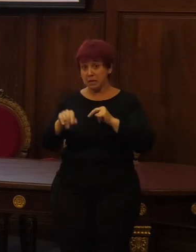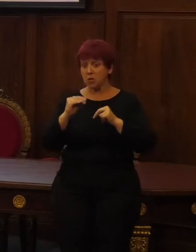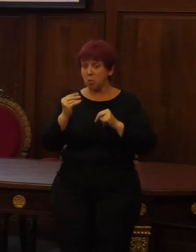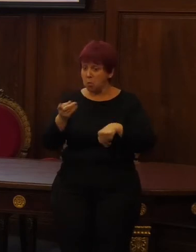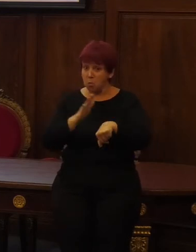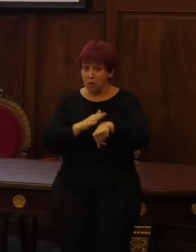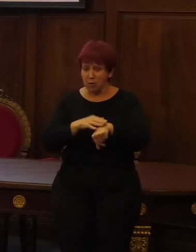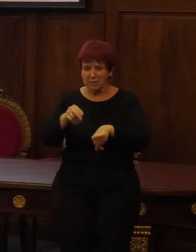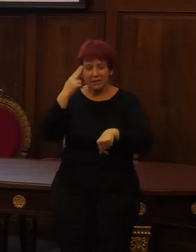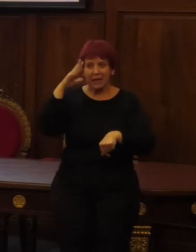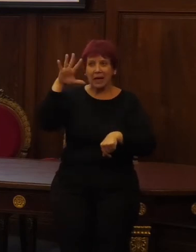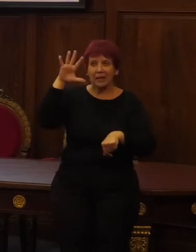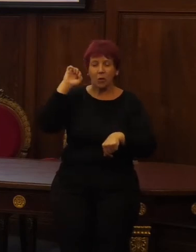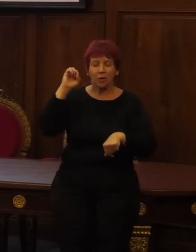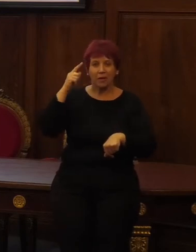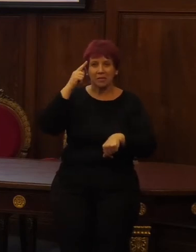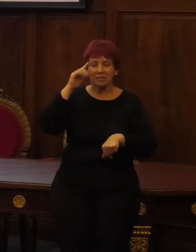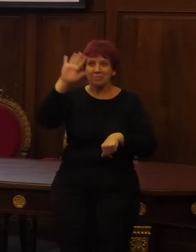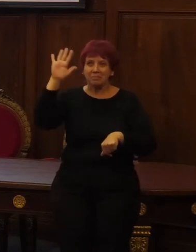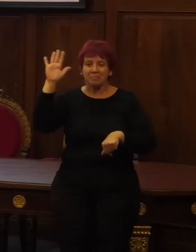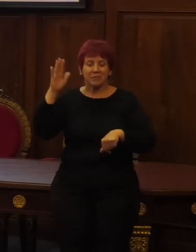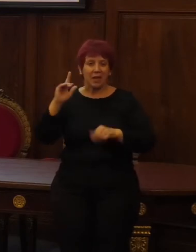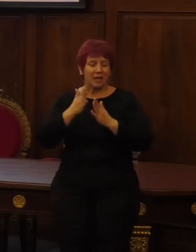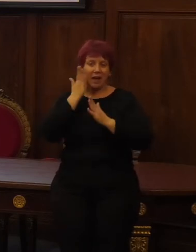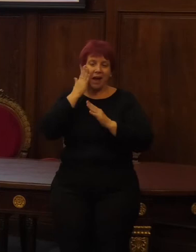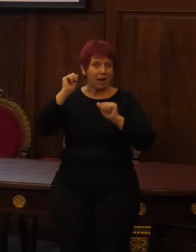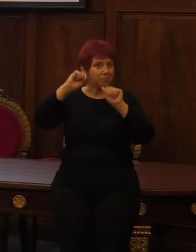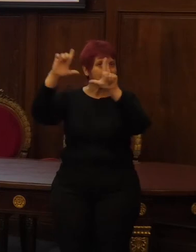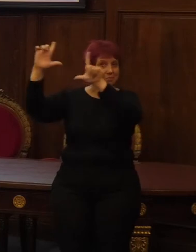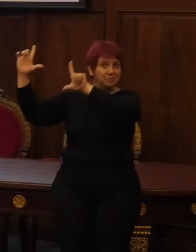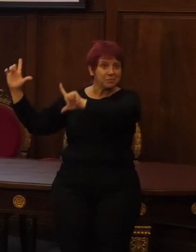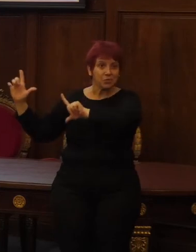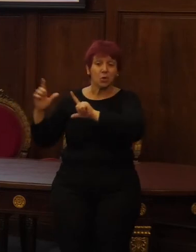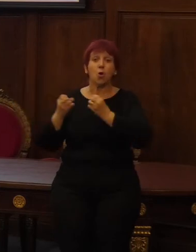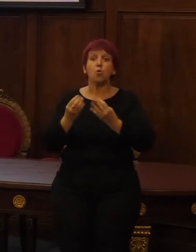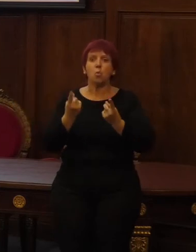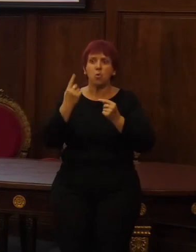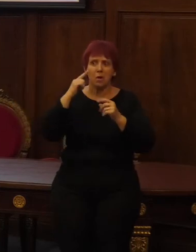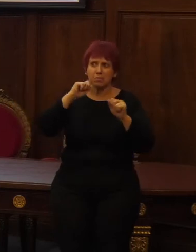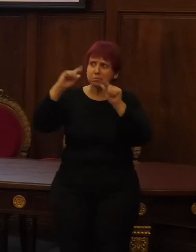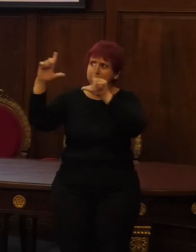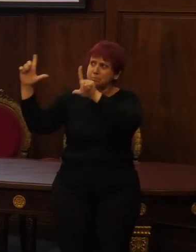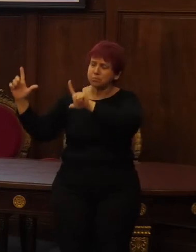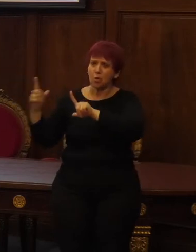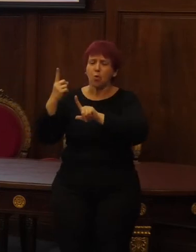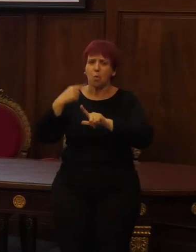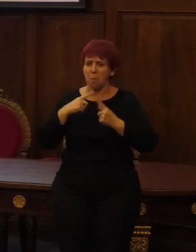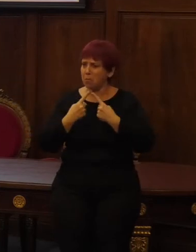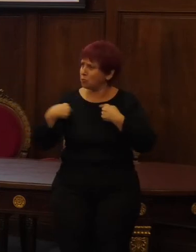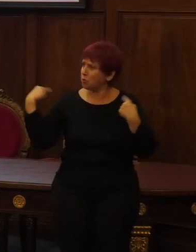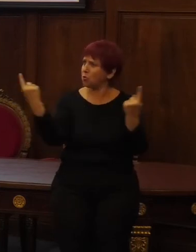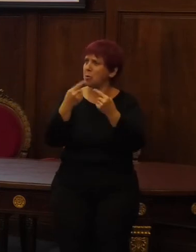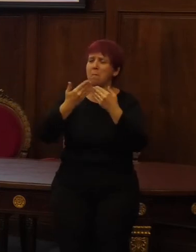Quizás la utilización de este recuerdo, imagen, no tenga otro propósito que buscar una imagen de cierto